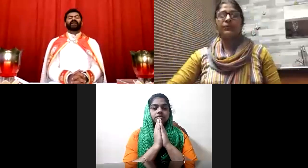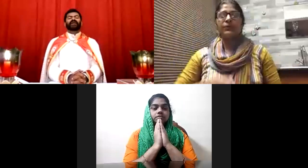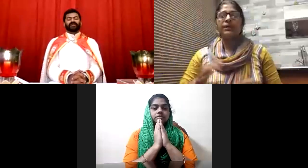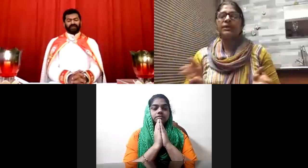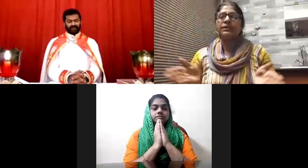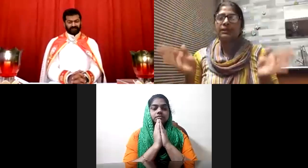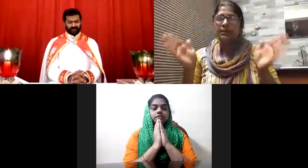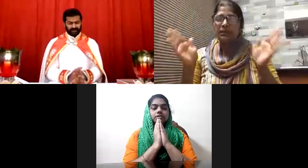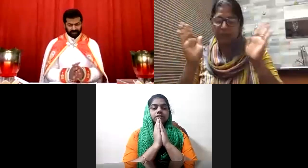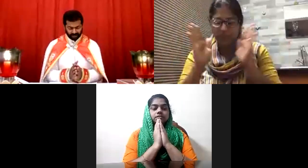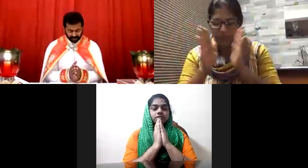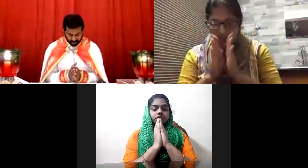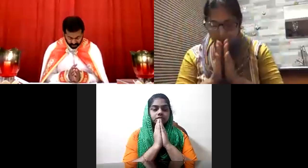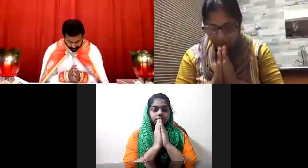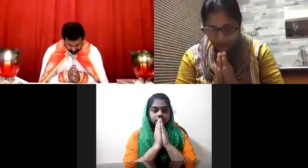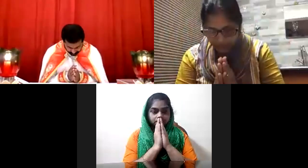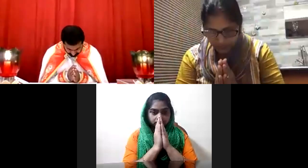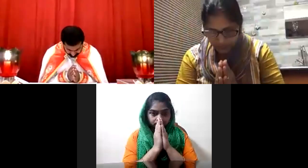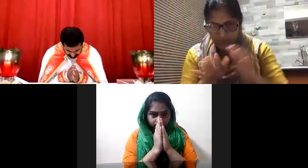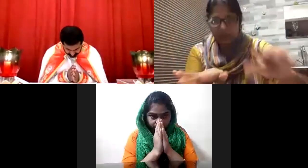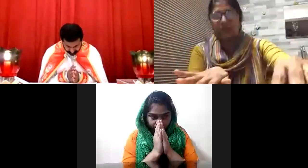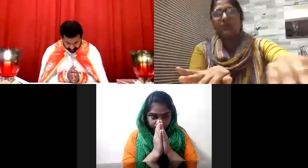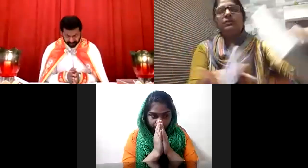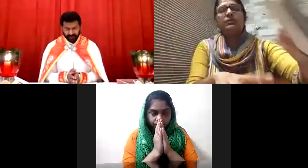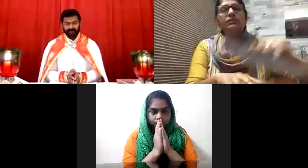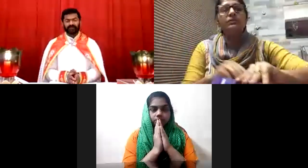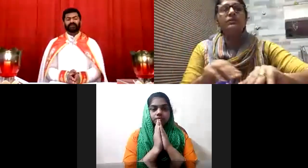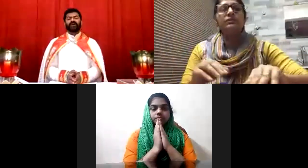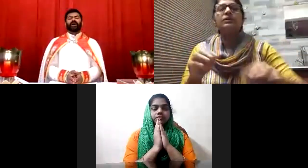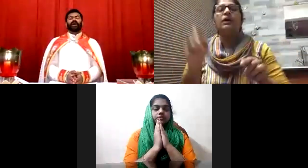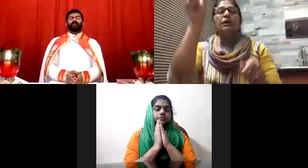ഈശോനാഥാവിനയമൂടി നിന്നെ നമിച്ചു പുകഴ്ത്തുന്നു.